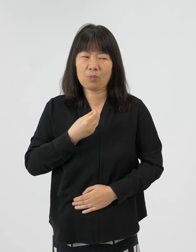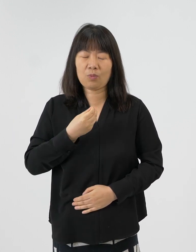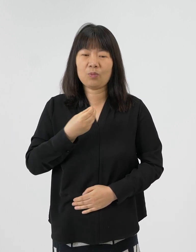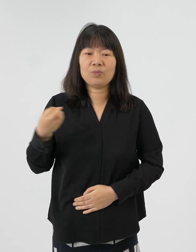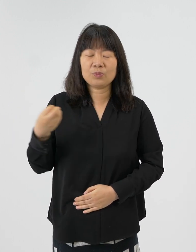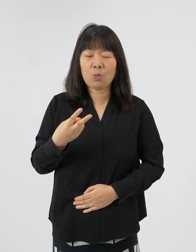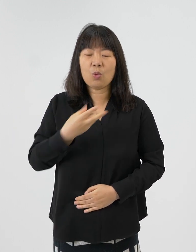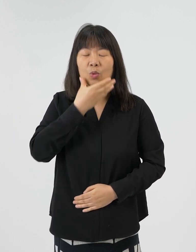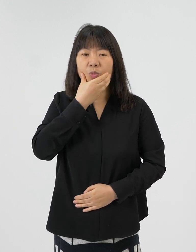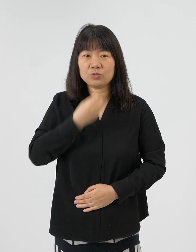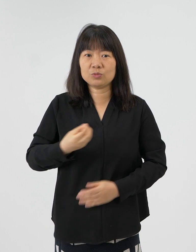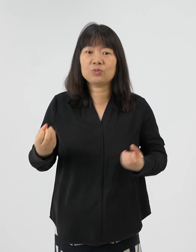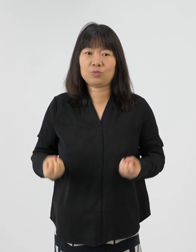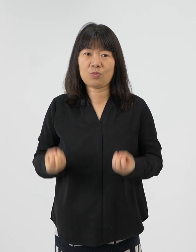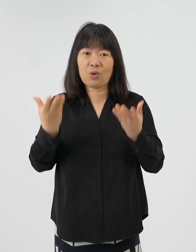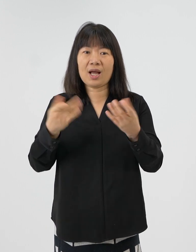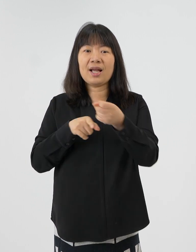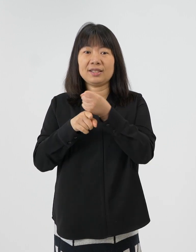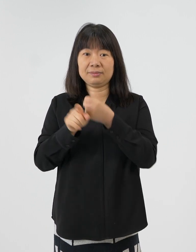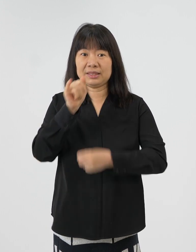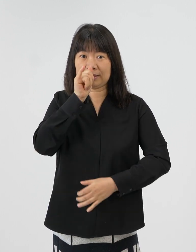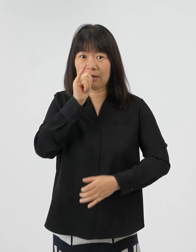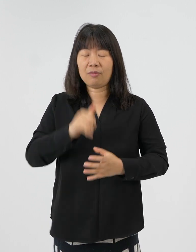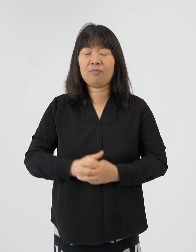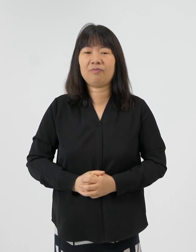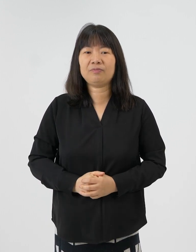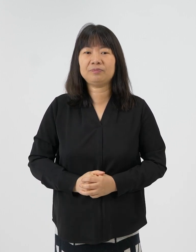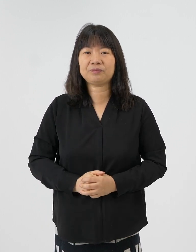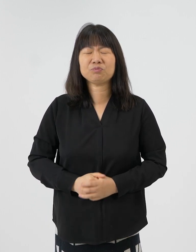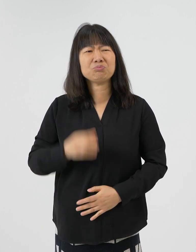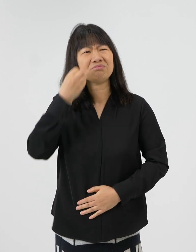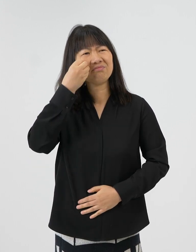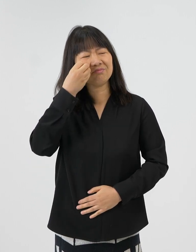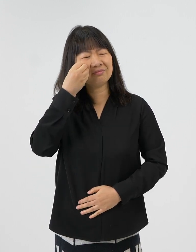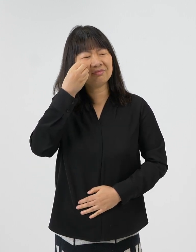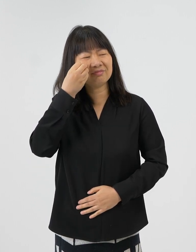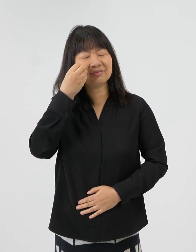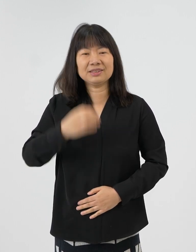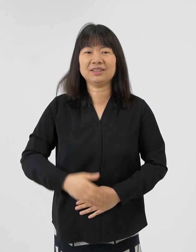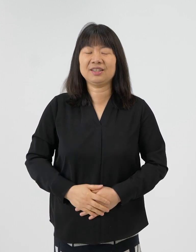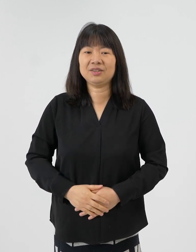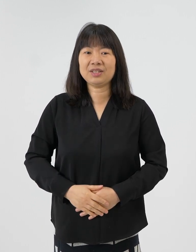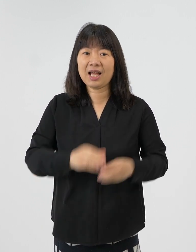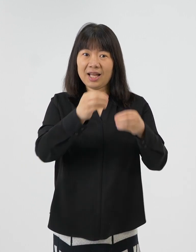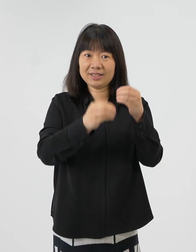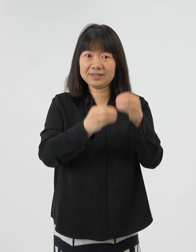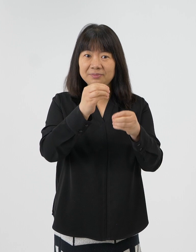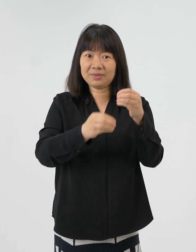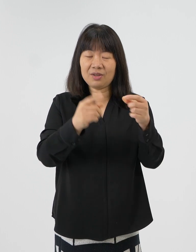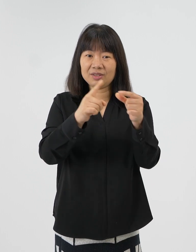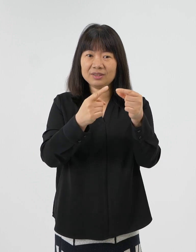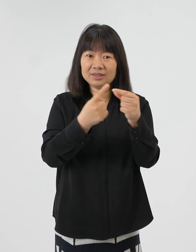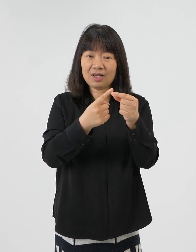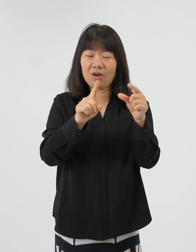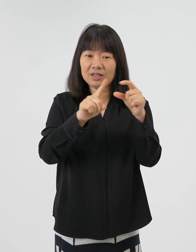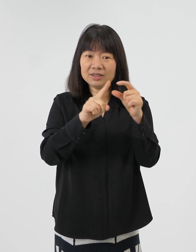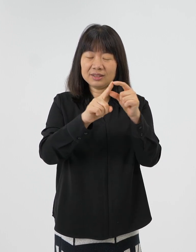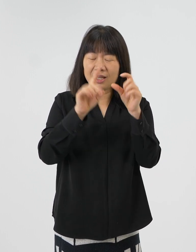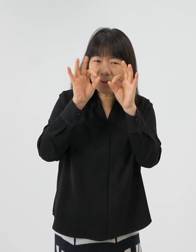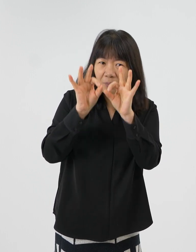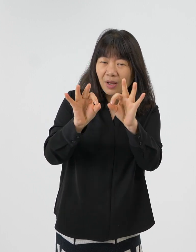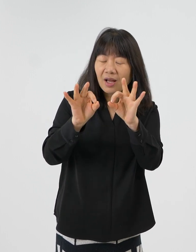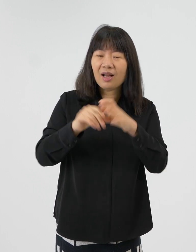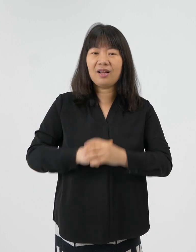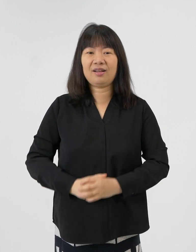또는 축복하다 이런 의미예요. 그런데 이상하게 시편 첫 글자인 이 복은